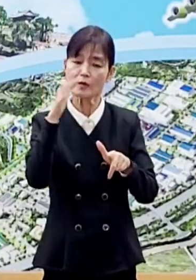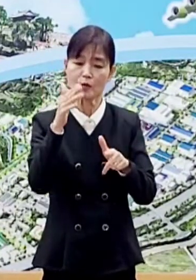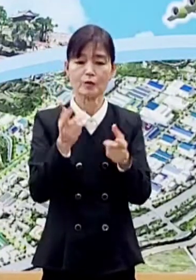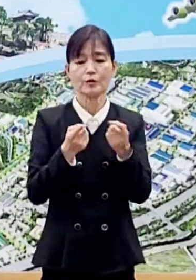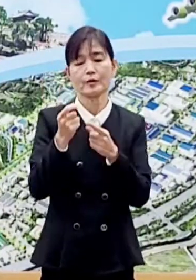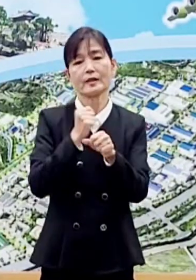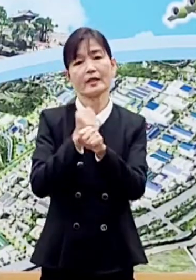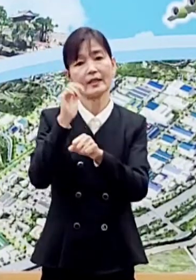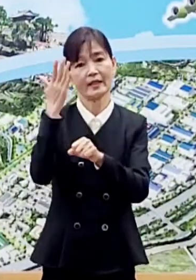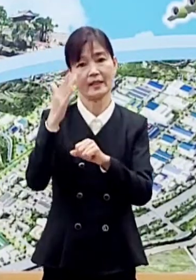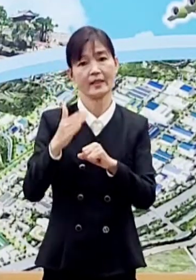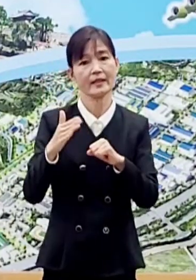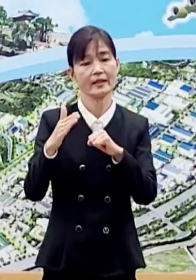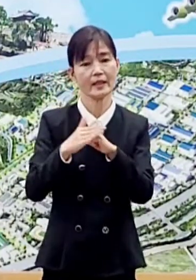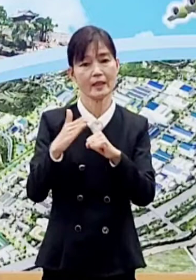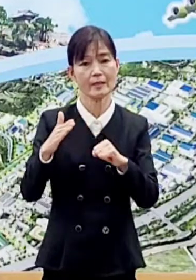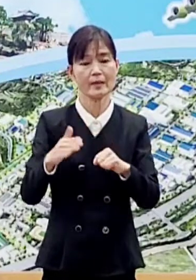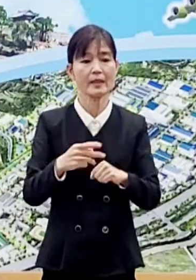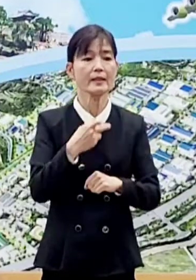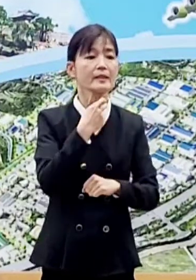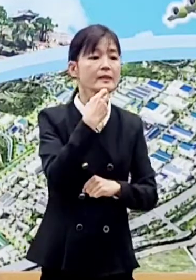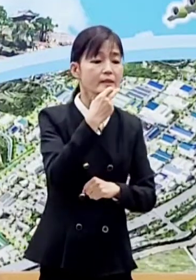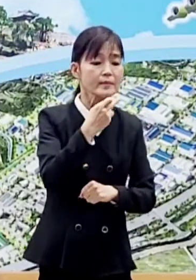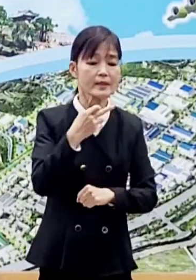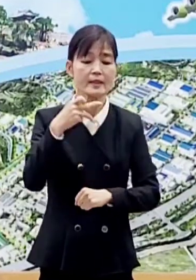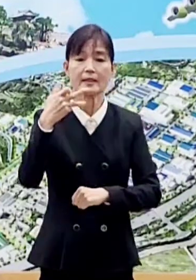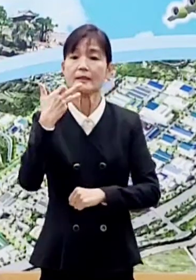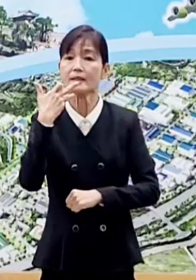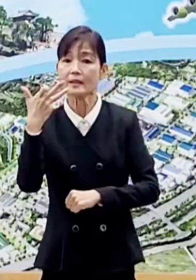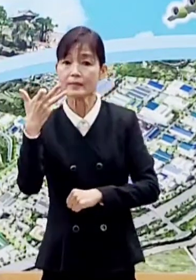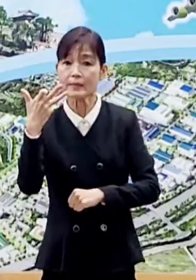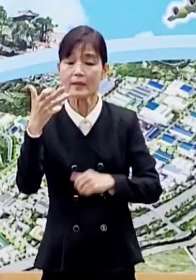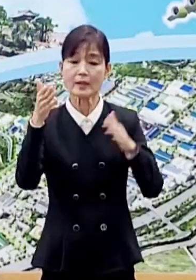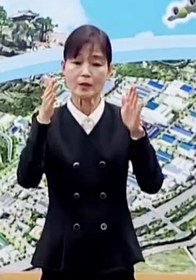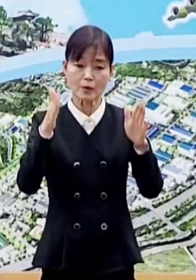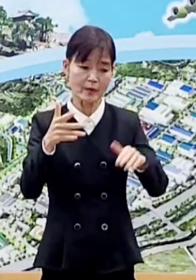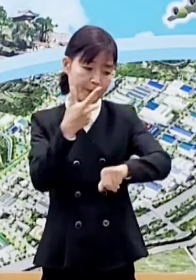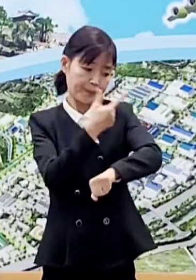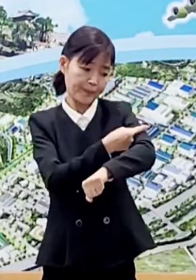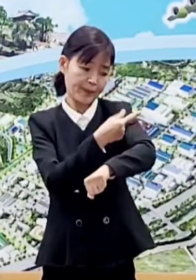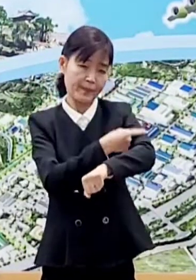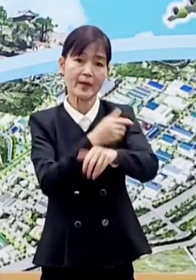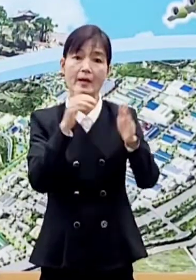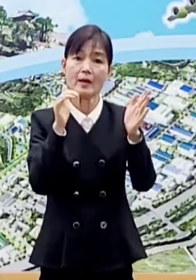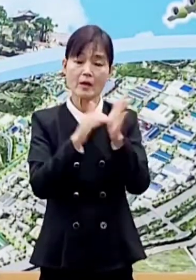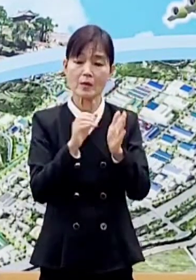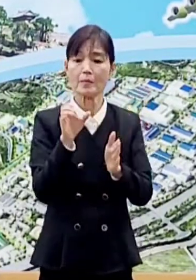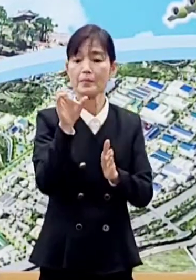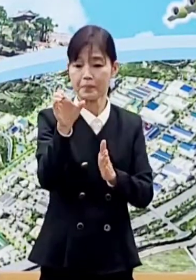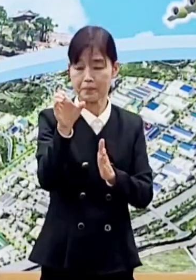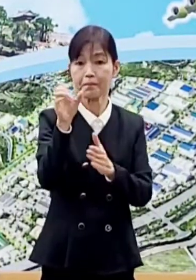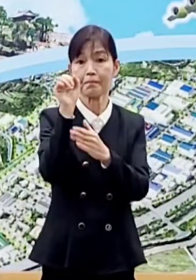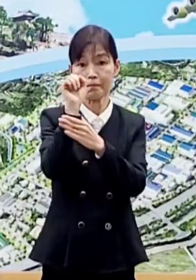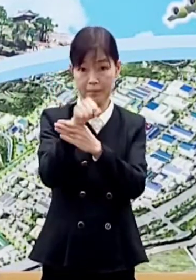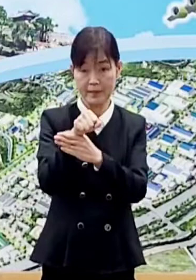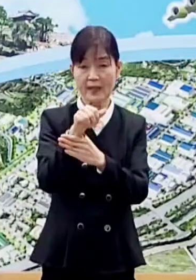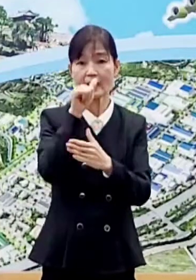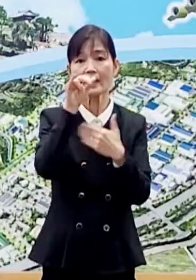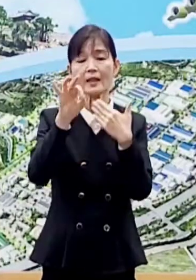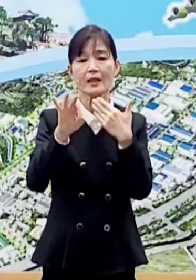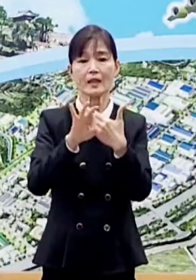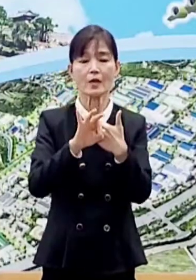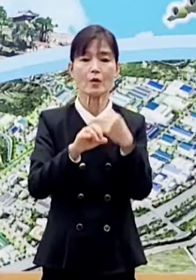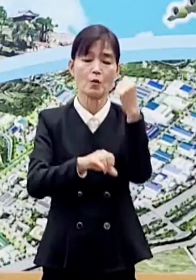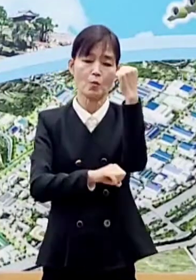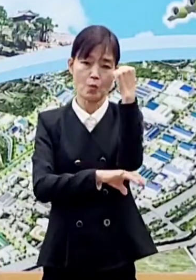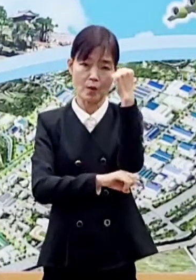미뤄집니다. 이에 12에서 18세의 방역 폐쇄는 당초 내년 2월부터 계도 기간 없이